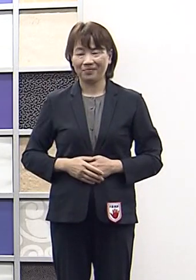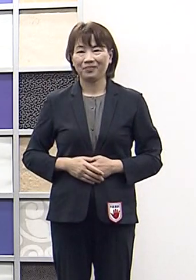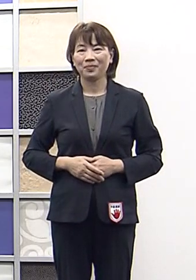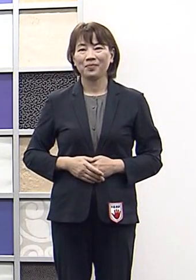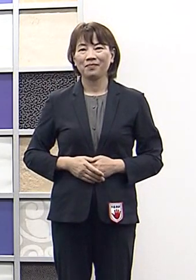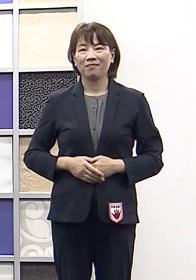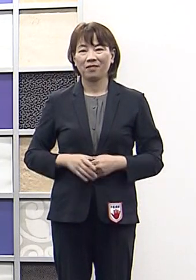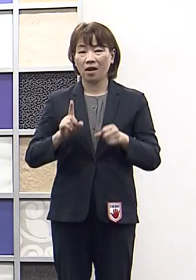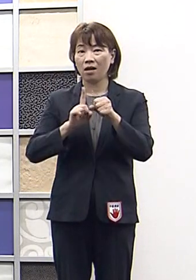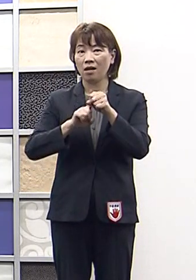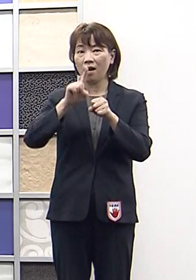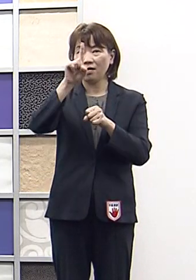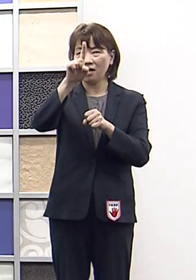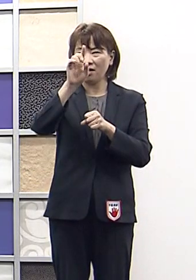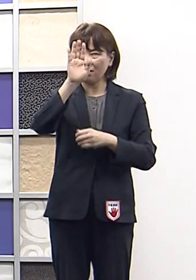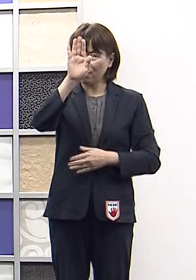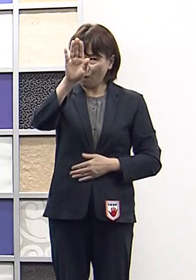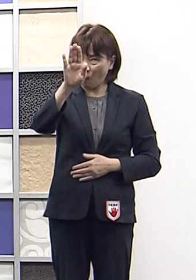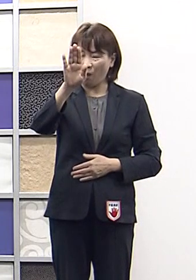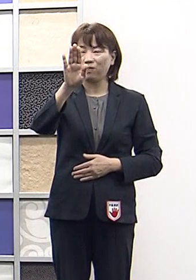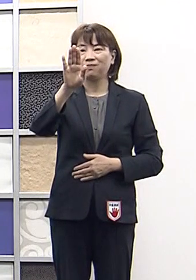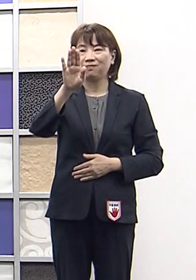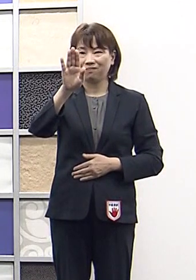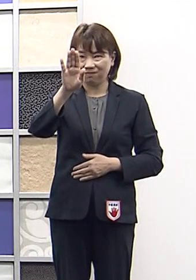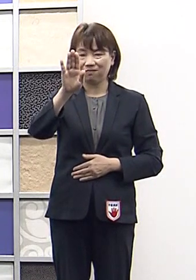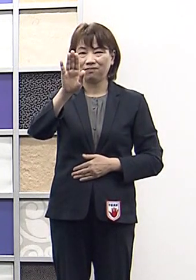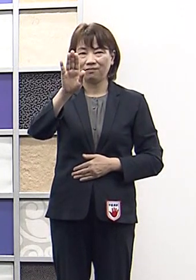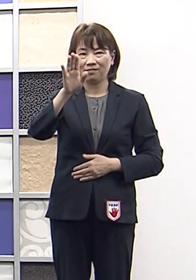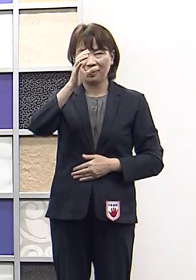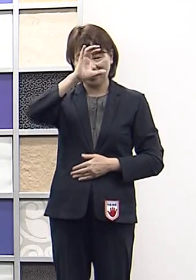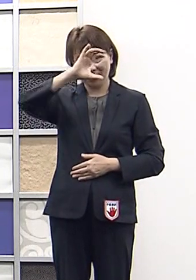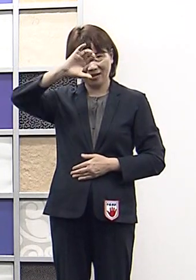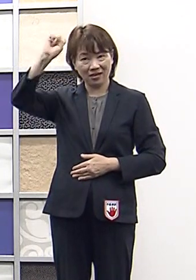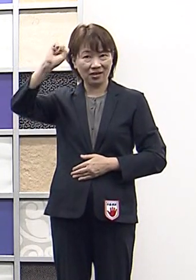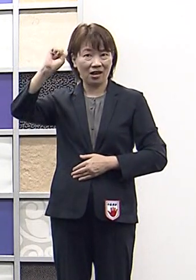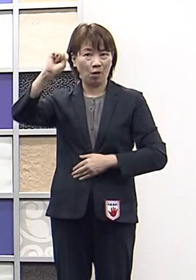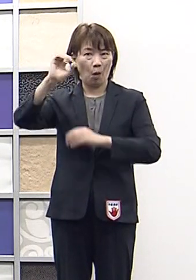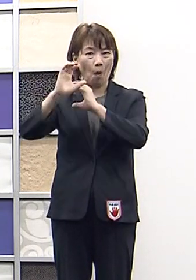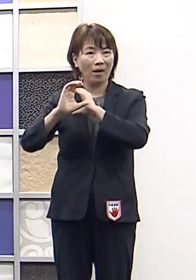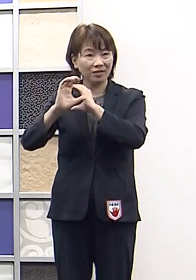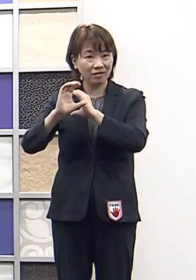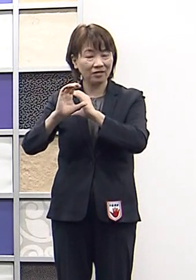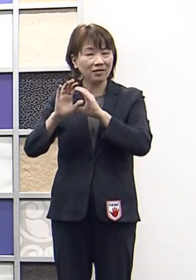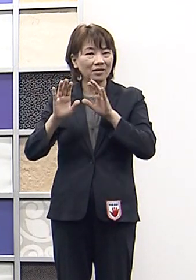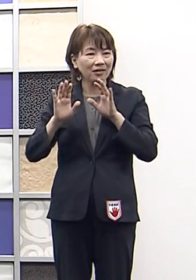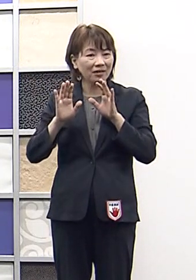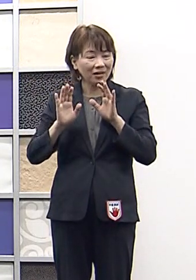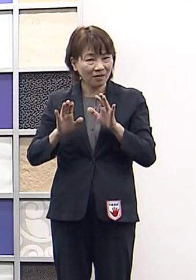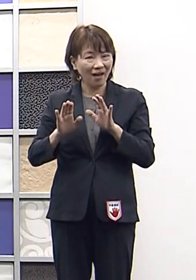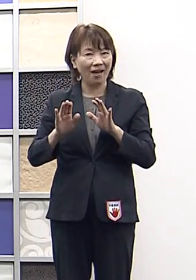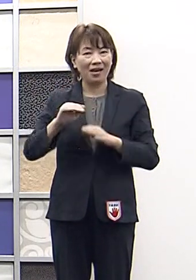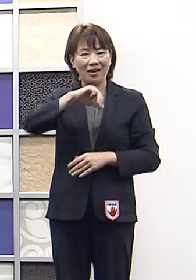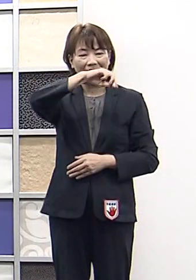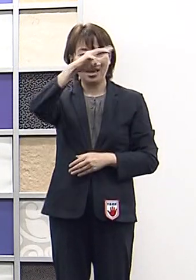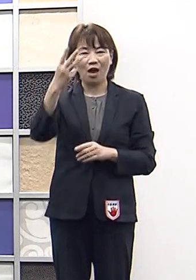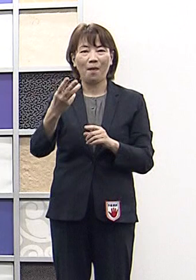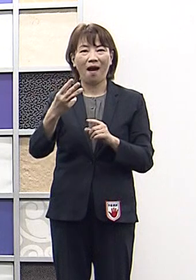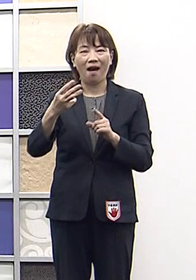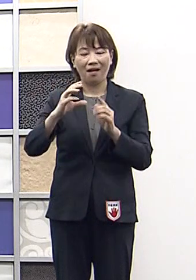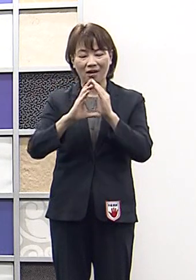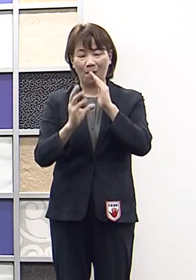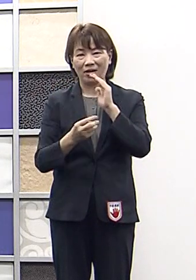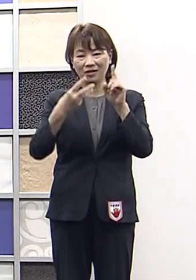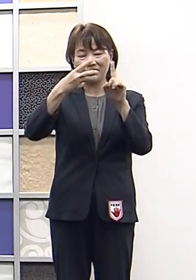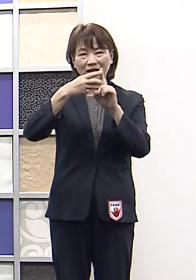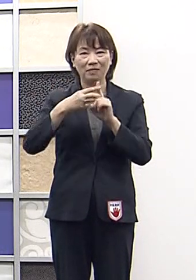で来年以降、次回以降の新元寇、今三日さんでも新聞でいろいろアンケート